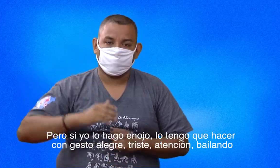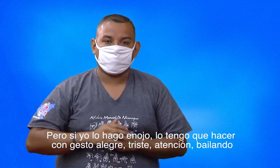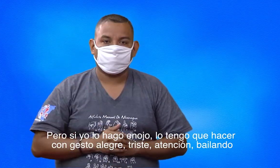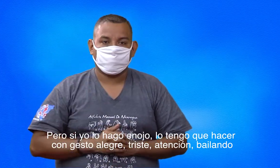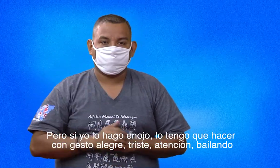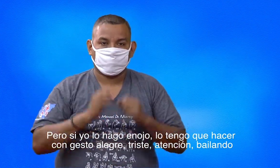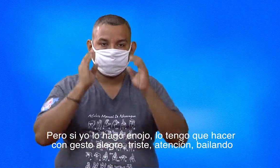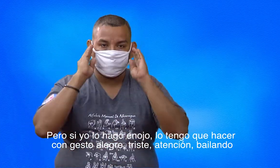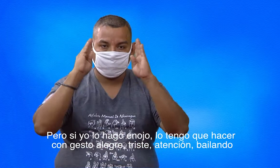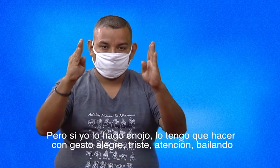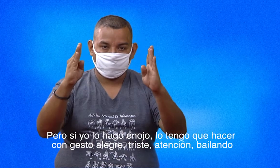atención,